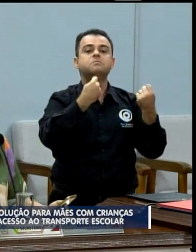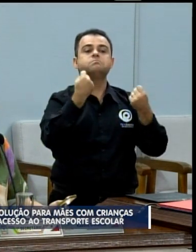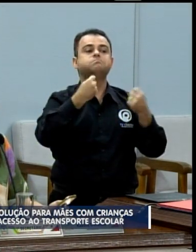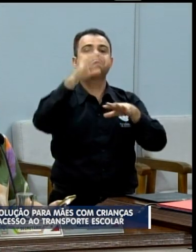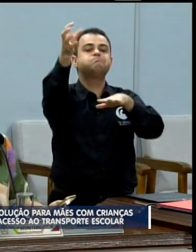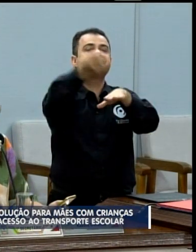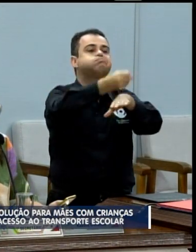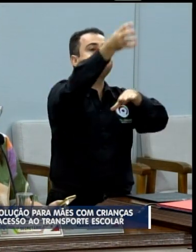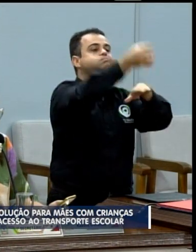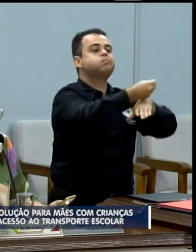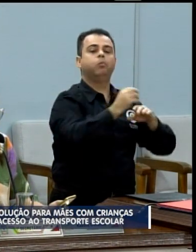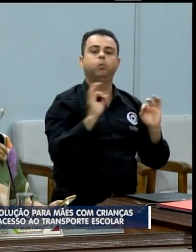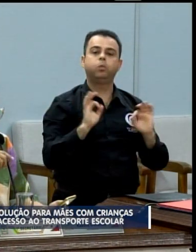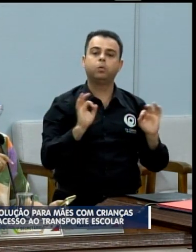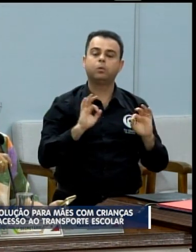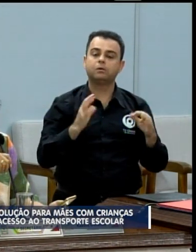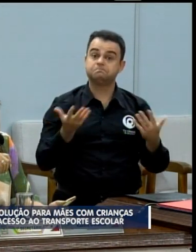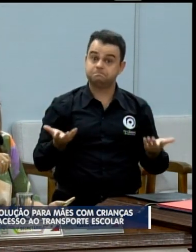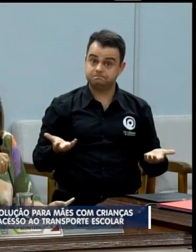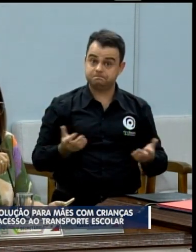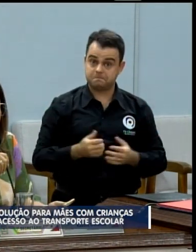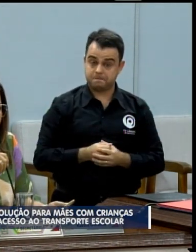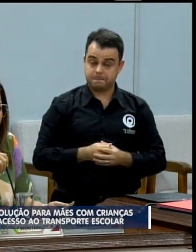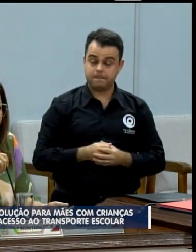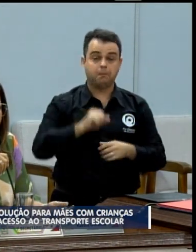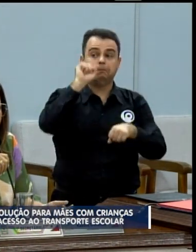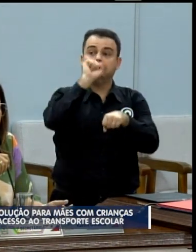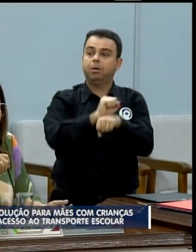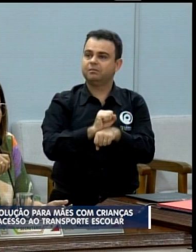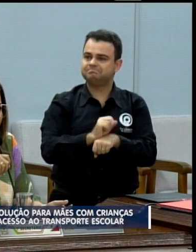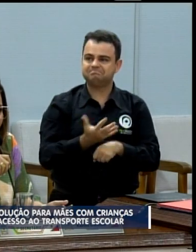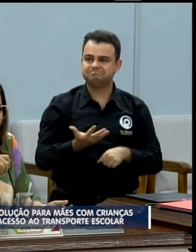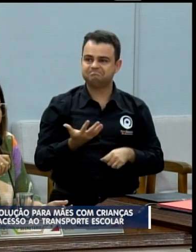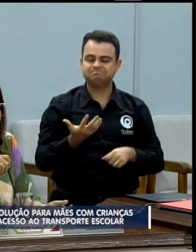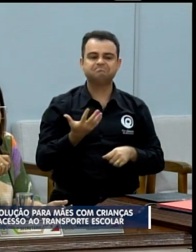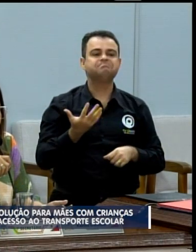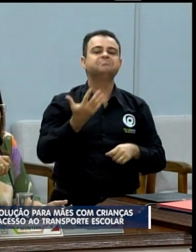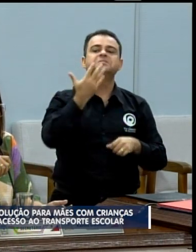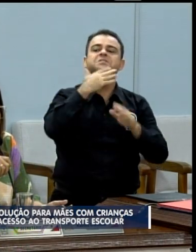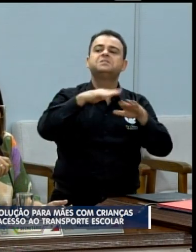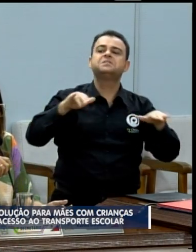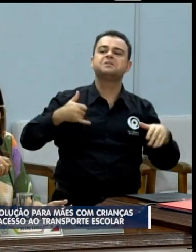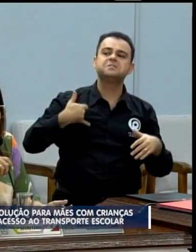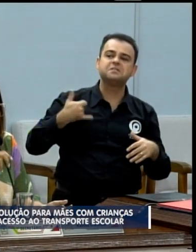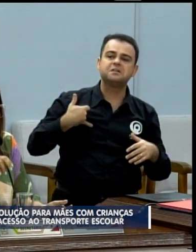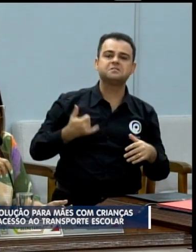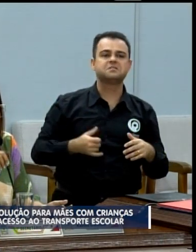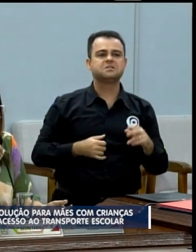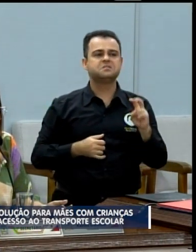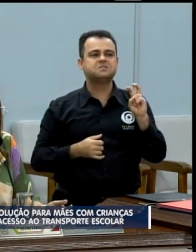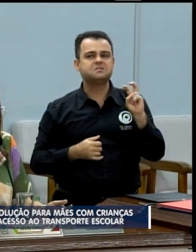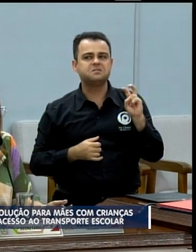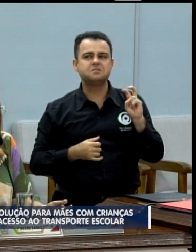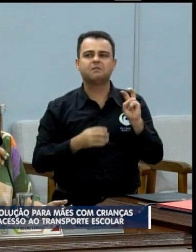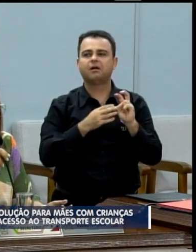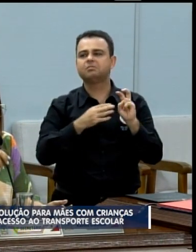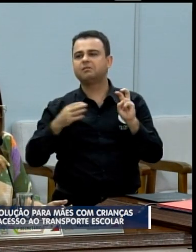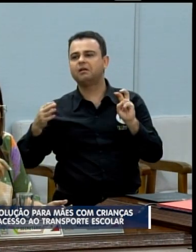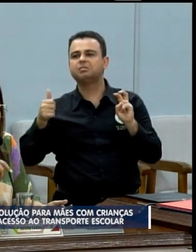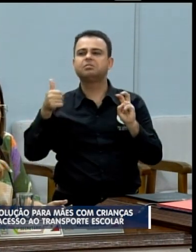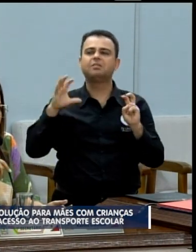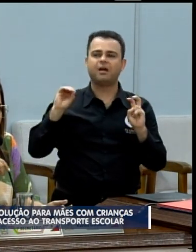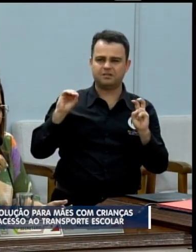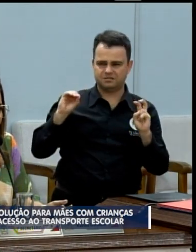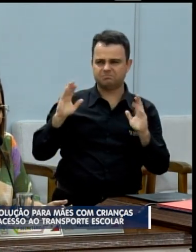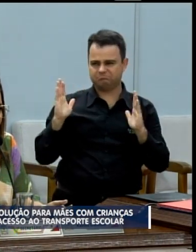recolhidas pelo transporte escolar. Então, são crianças de 6, 7, 8, 9, 10 anos,